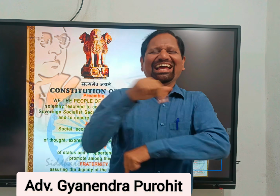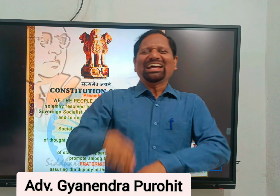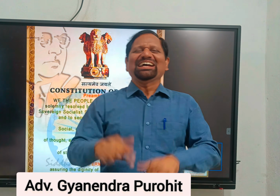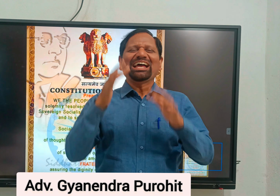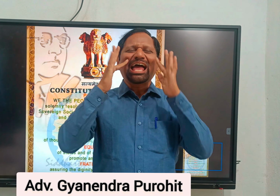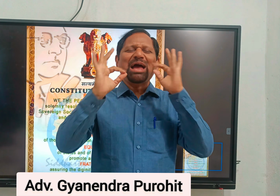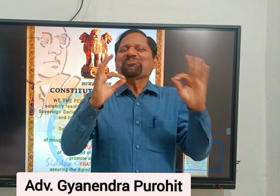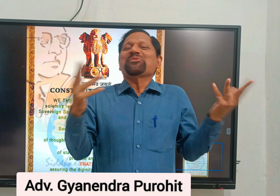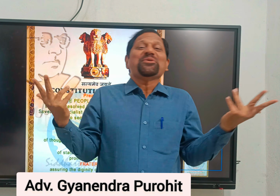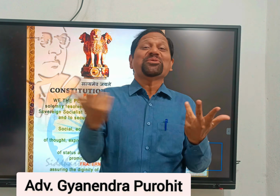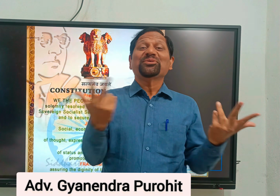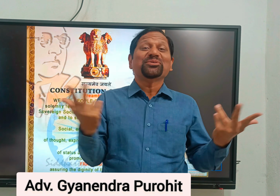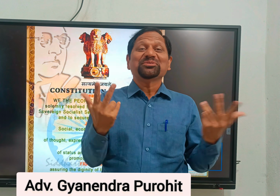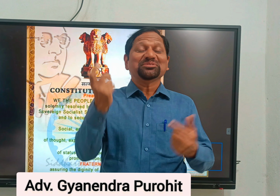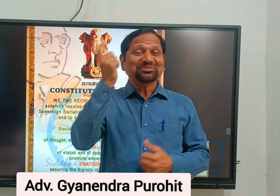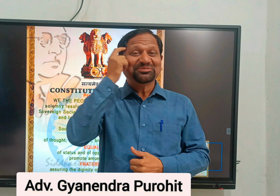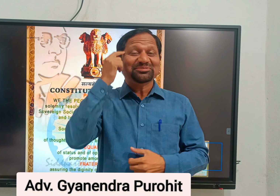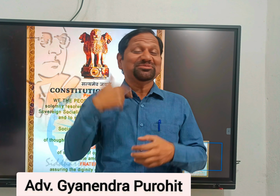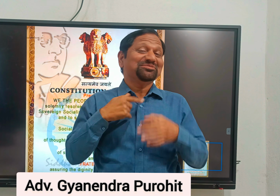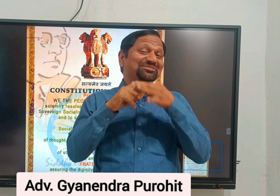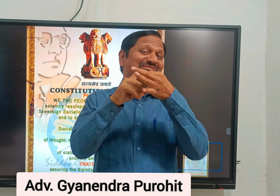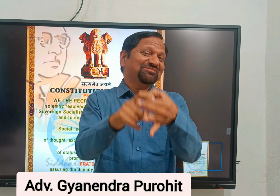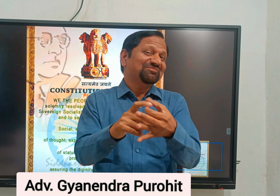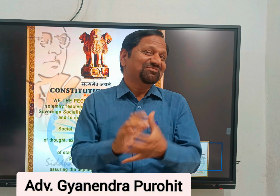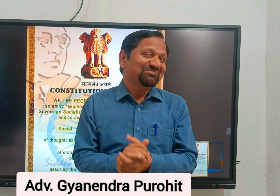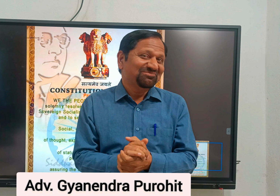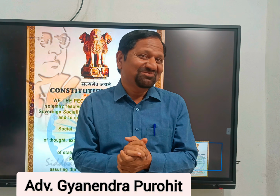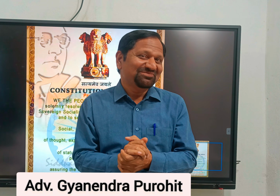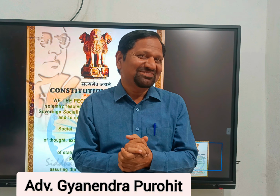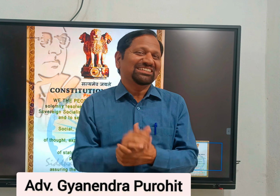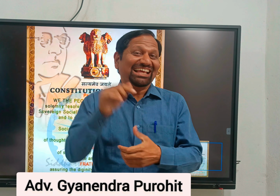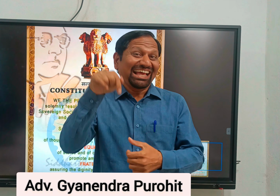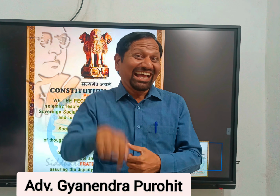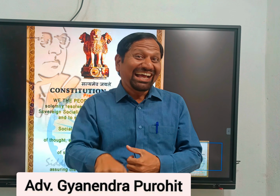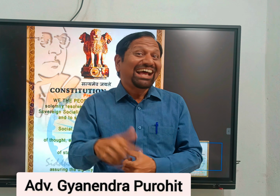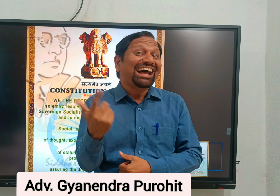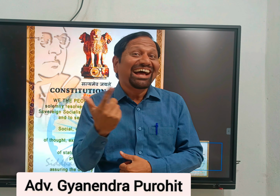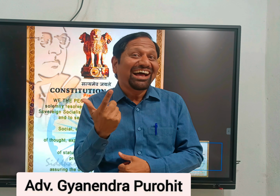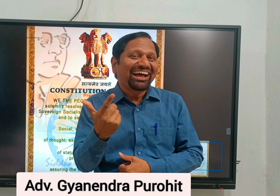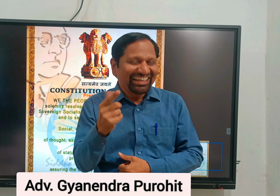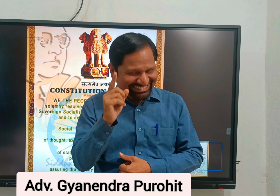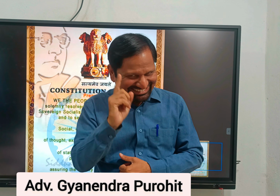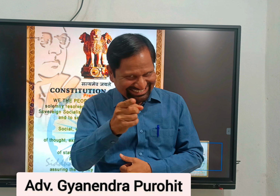आज क्या है, कौन सा दिन है बताइए, ज़रा सोचिए, विचार करिए। आज है